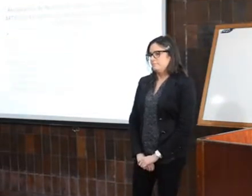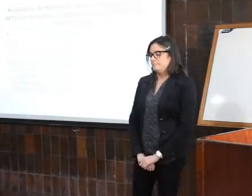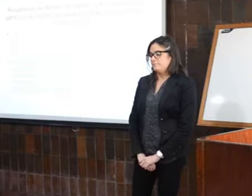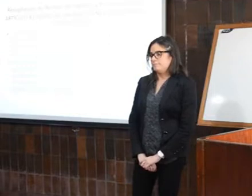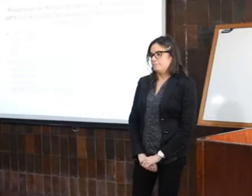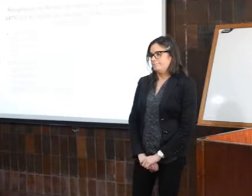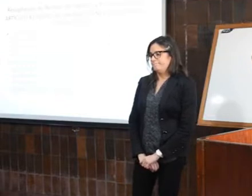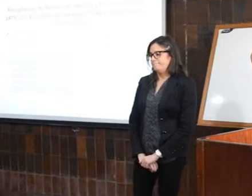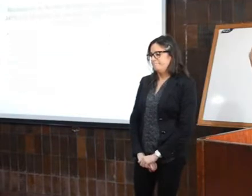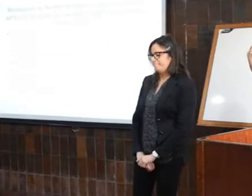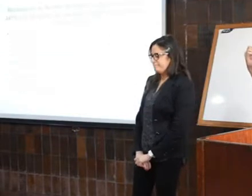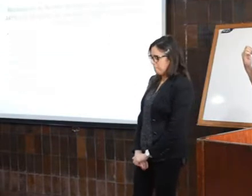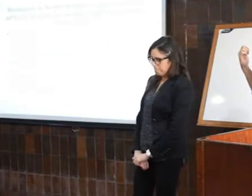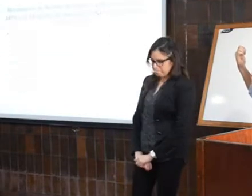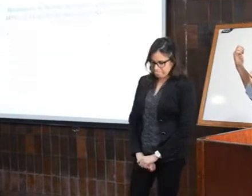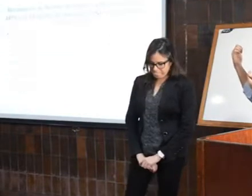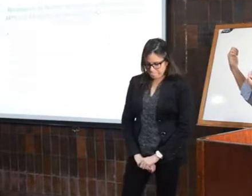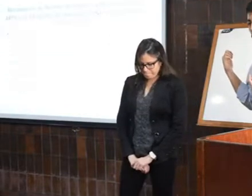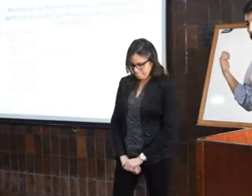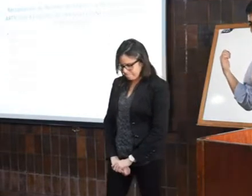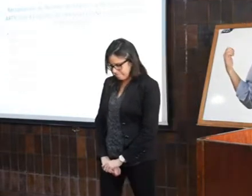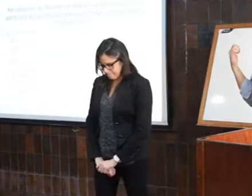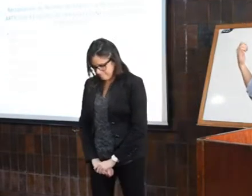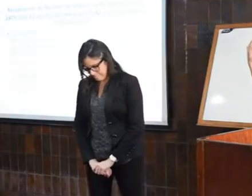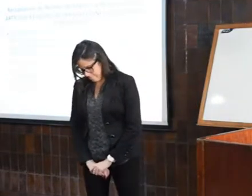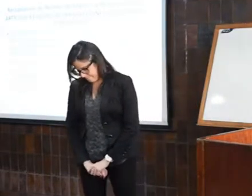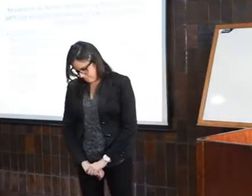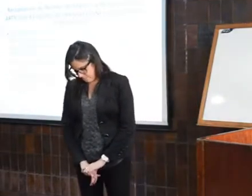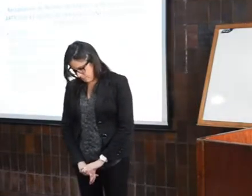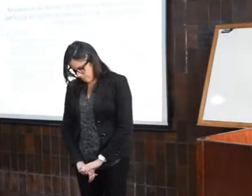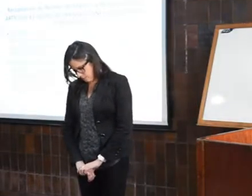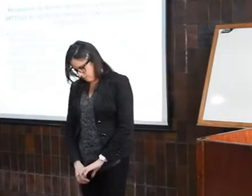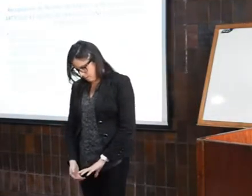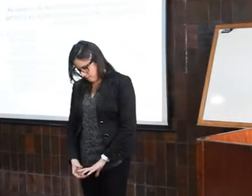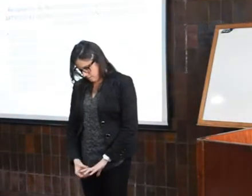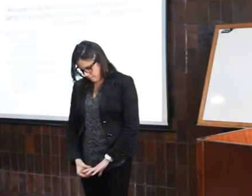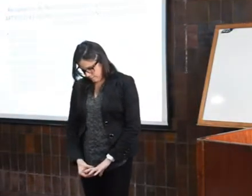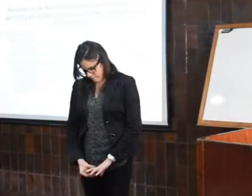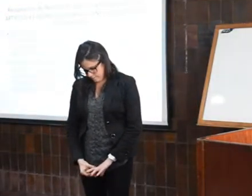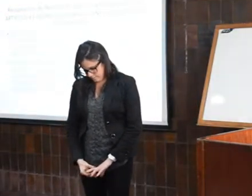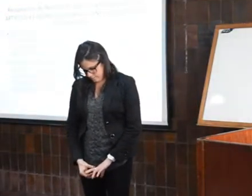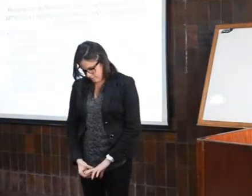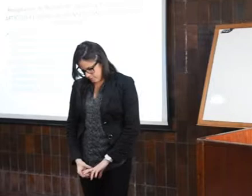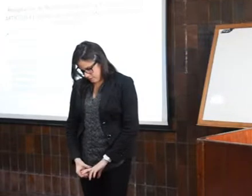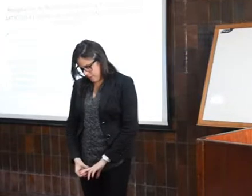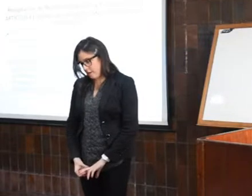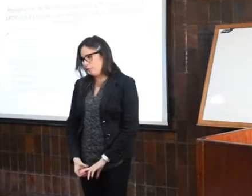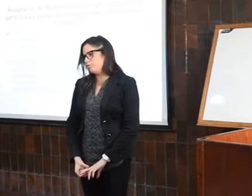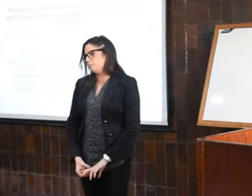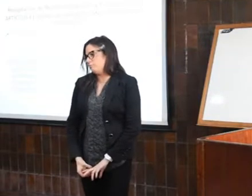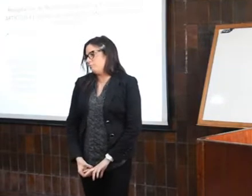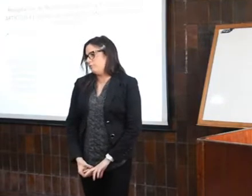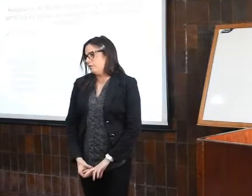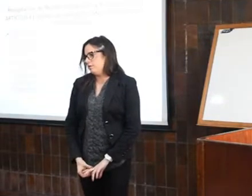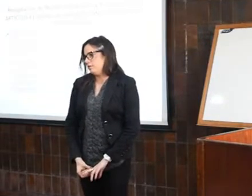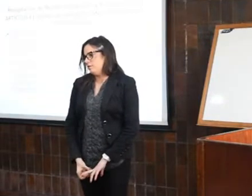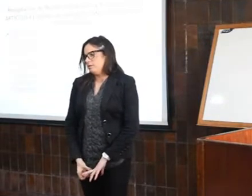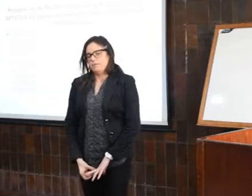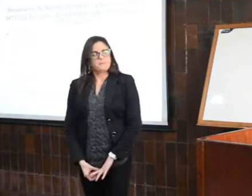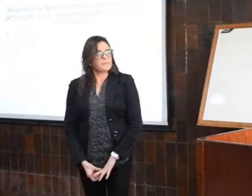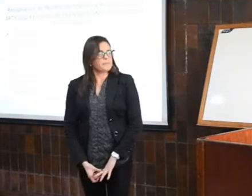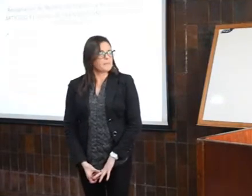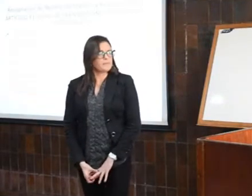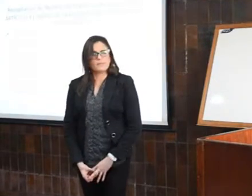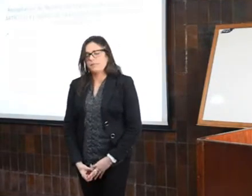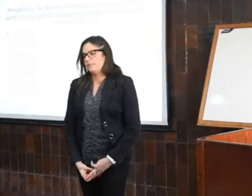tomo el riesgo también hago la denuncia porque el banco central me dijo que te niegas a la denuncia que cumplía con esto lo otro el auto 1